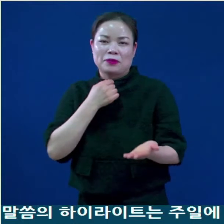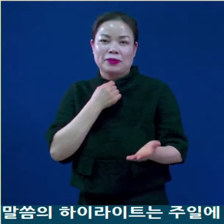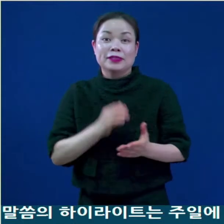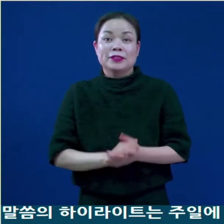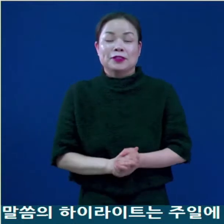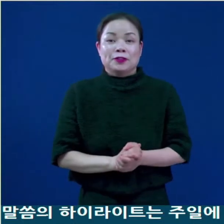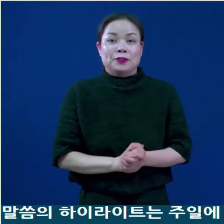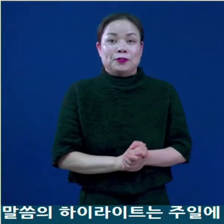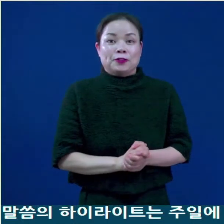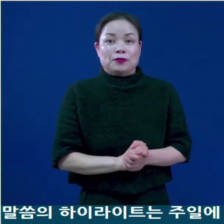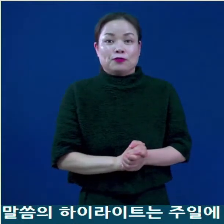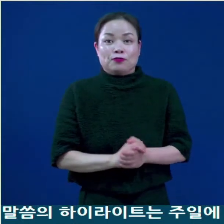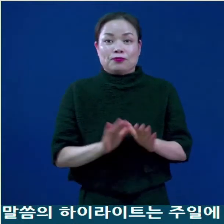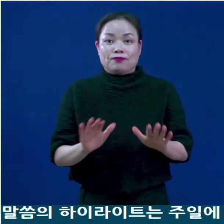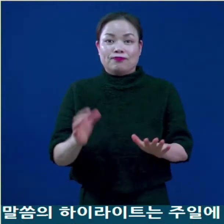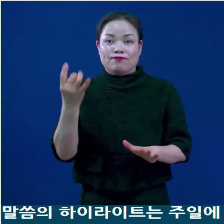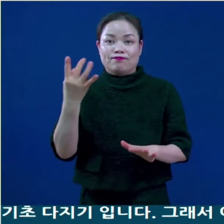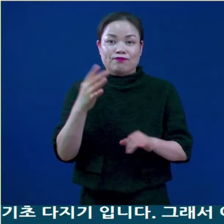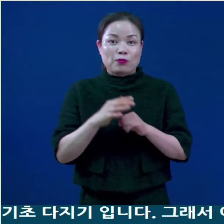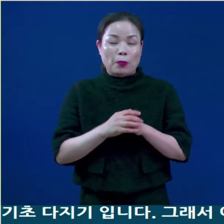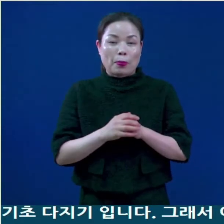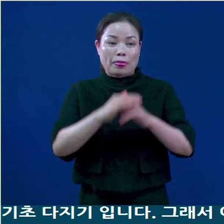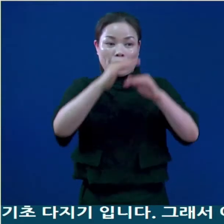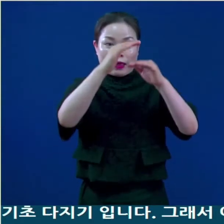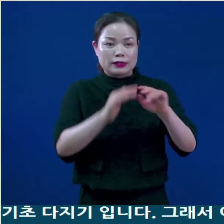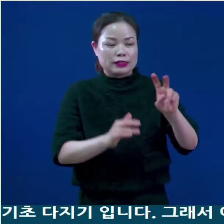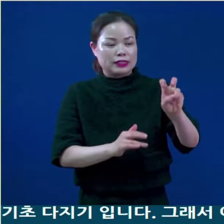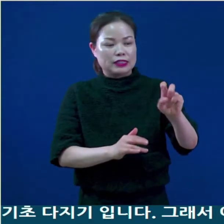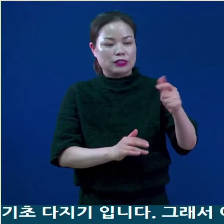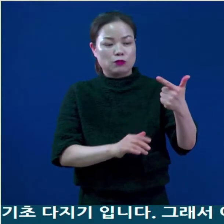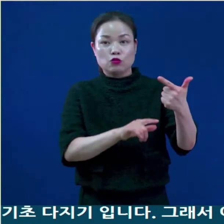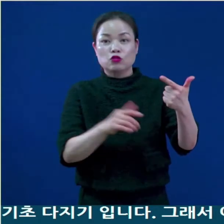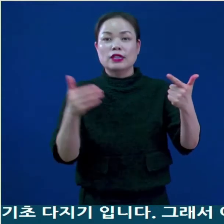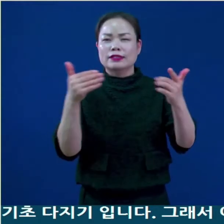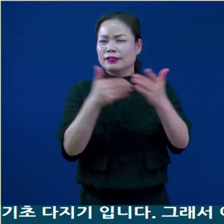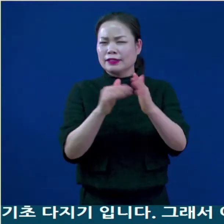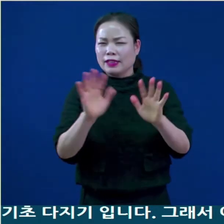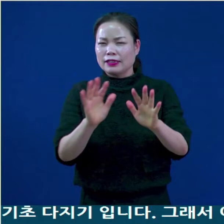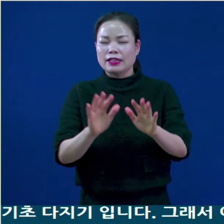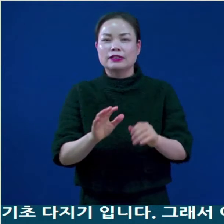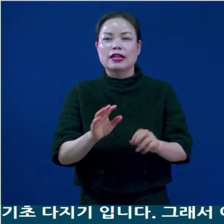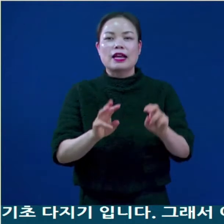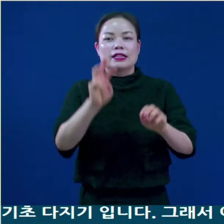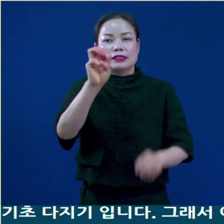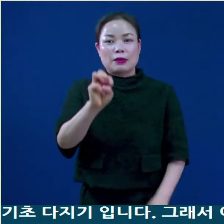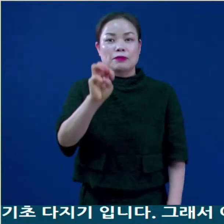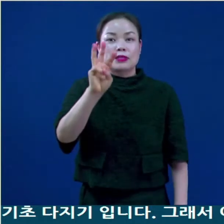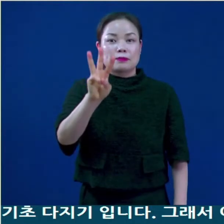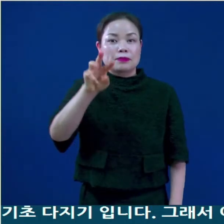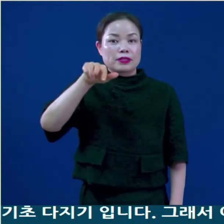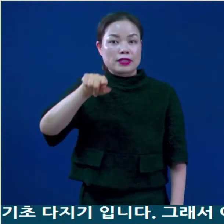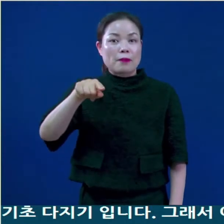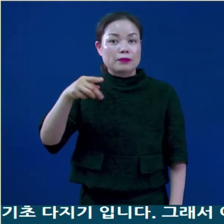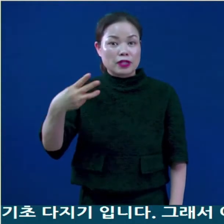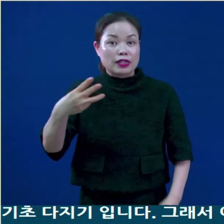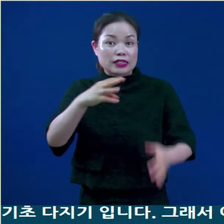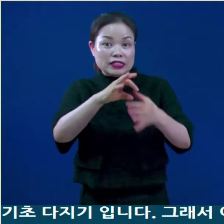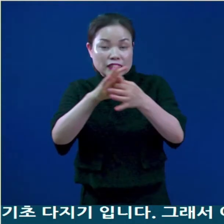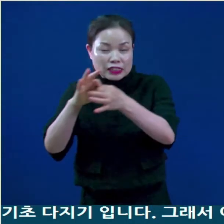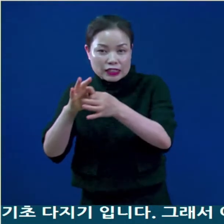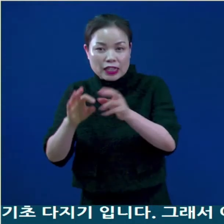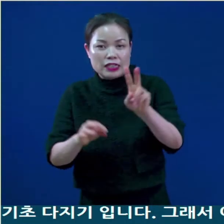같습니다. 원래 이 본문의 말씀이 26절에서 끝나는 게 아니라 33절까지 연결이 됩니다. 그래서